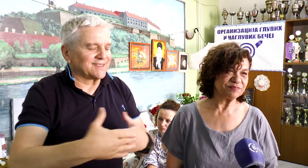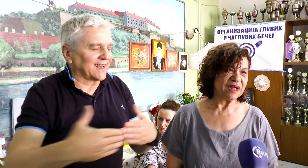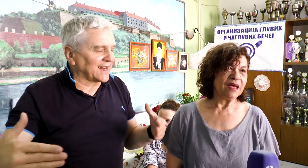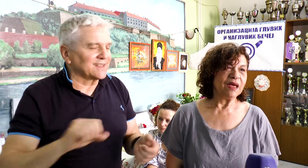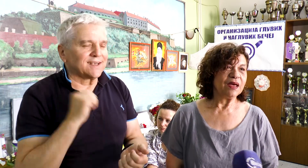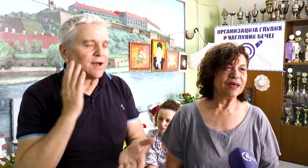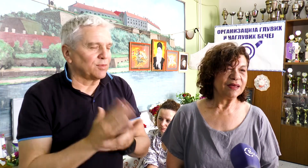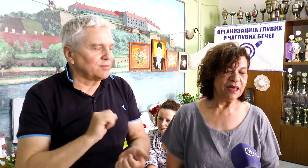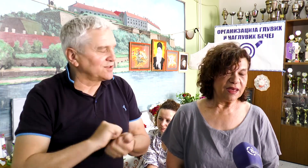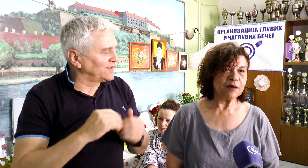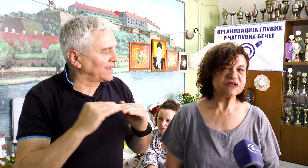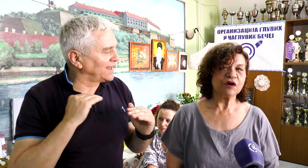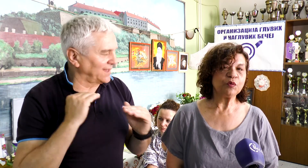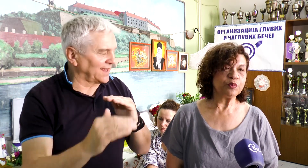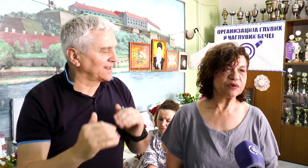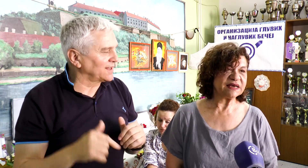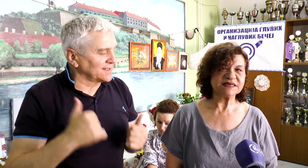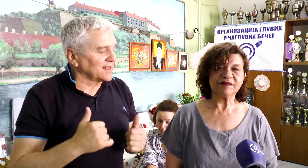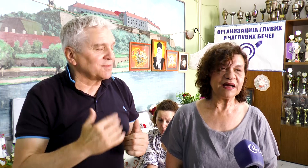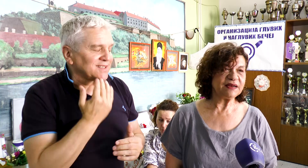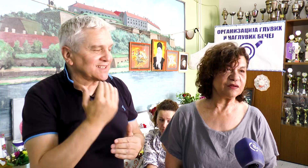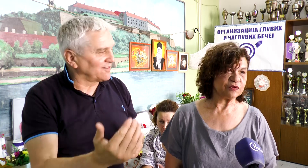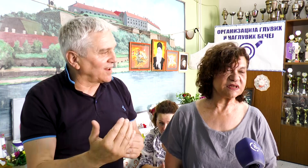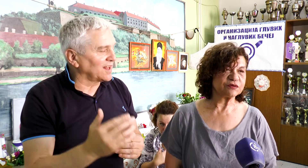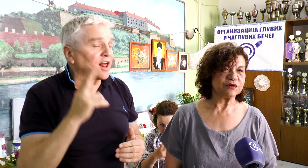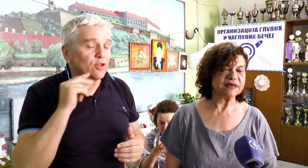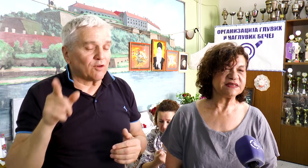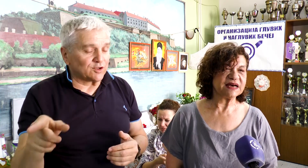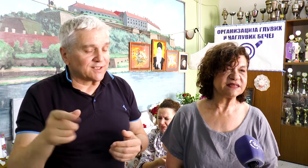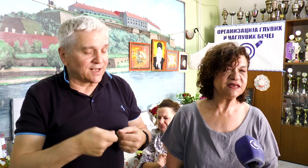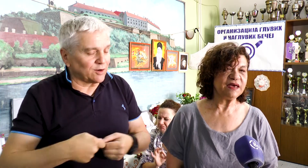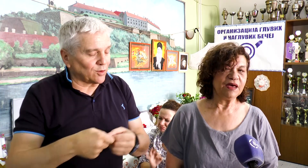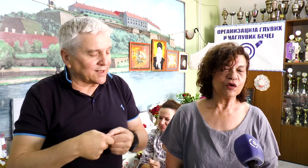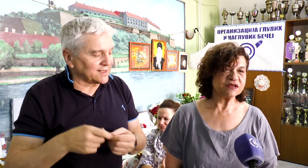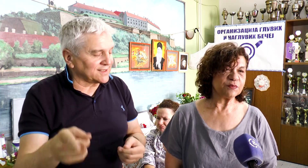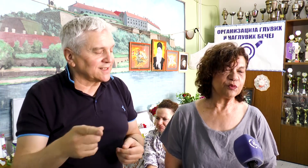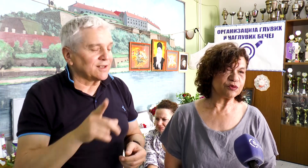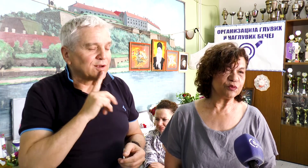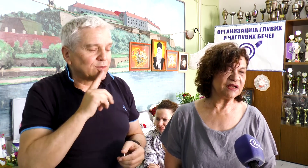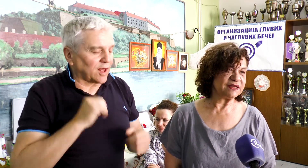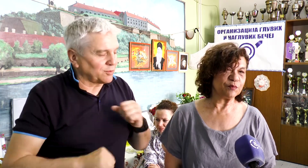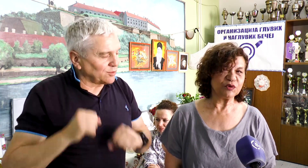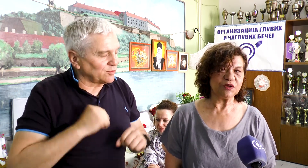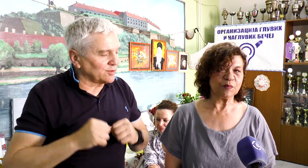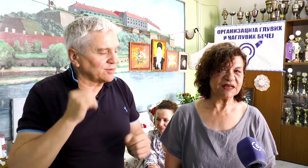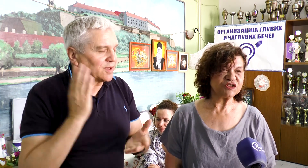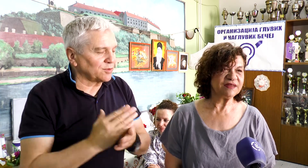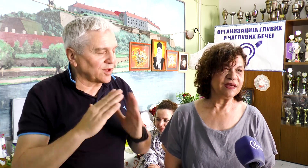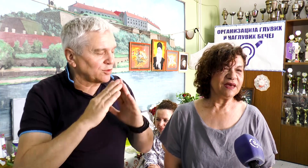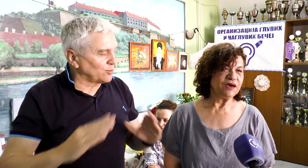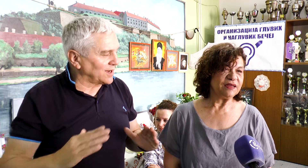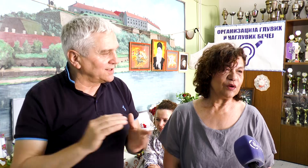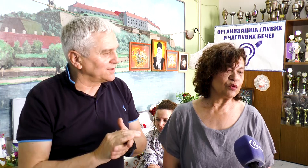jednaki. Ja bih se ovog puta zahvalila Novosadskoj organizaciji koja se trudila da bude